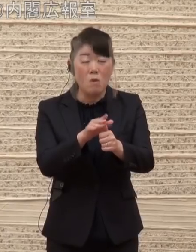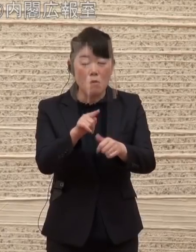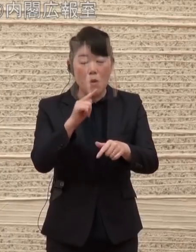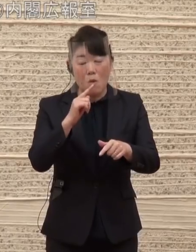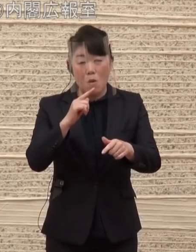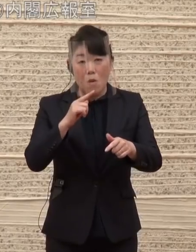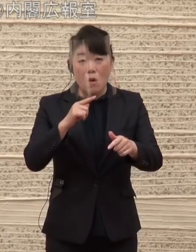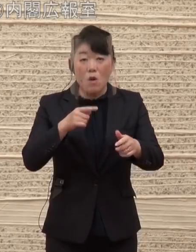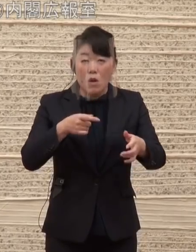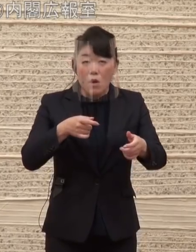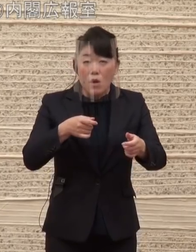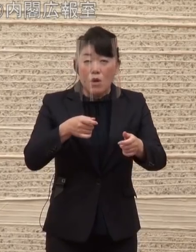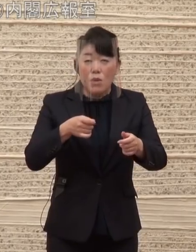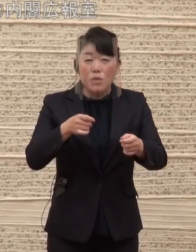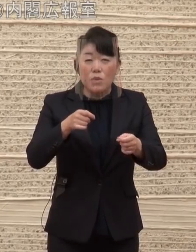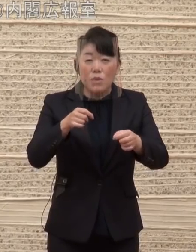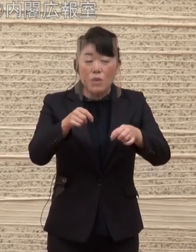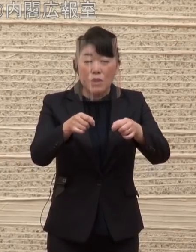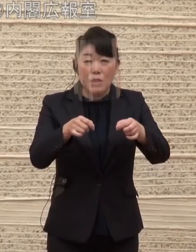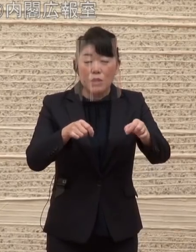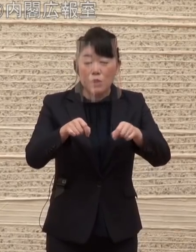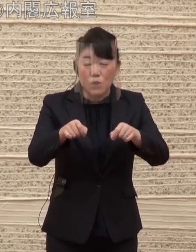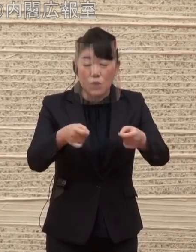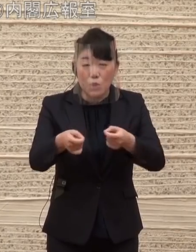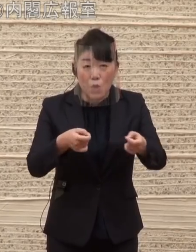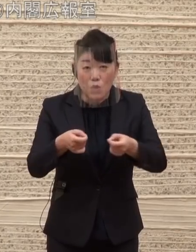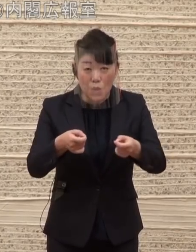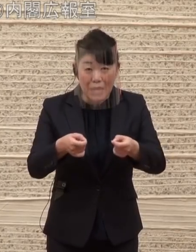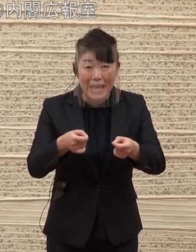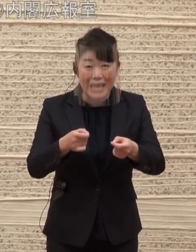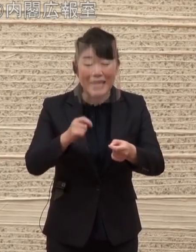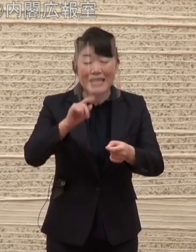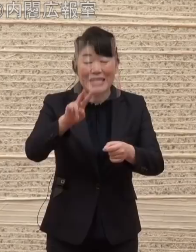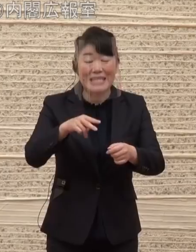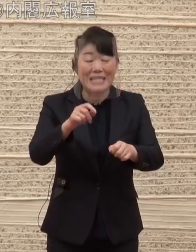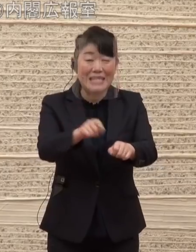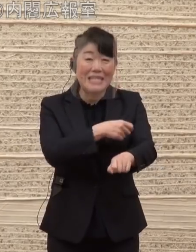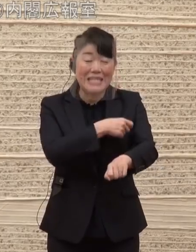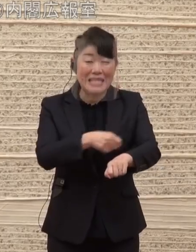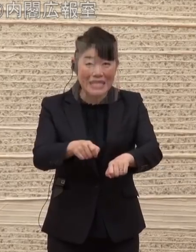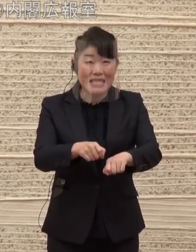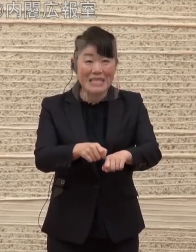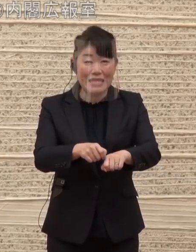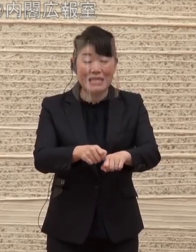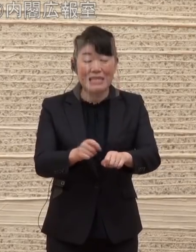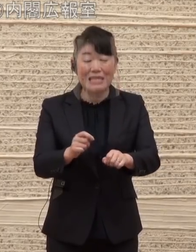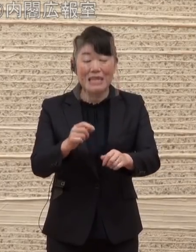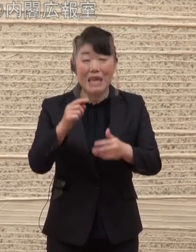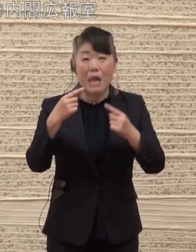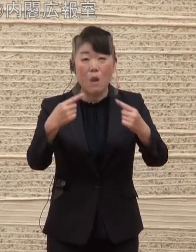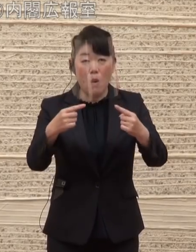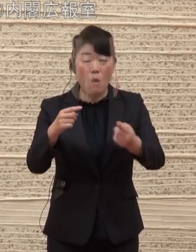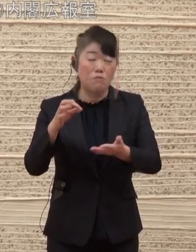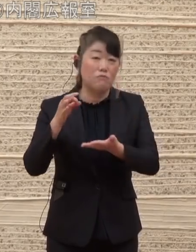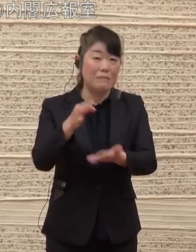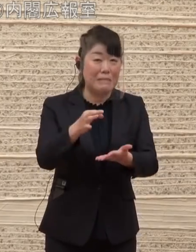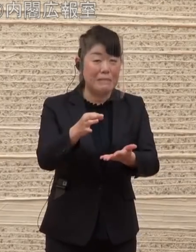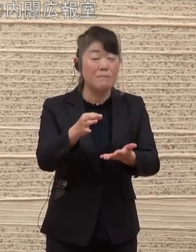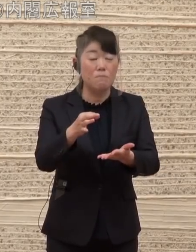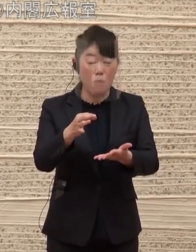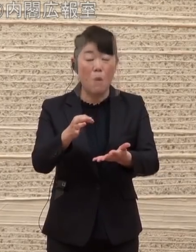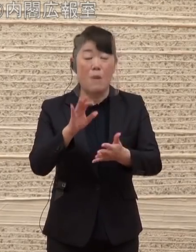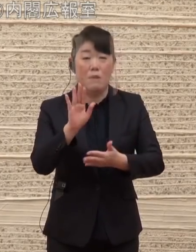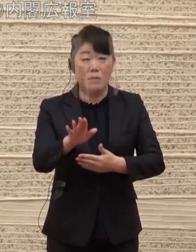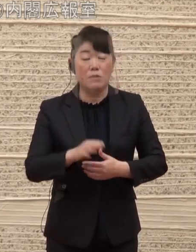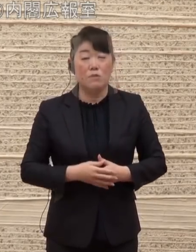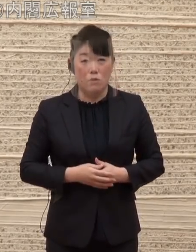調整交付金も超創生臨時交付金も2兆円増額いたしますこれらの